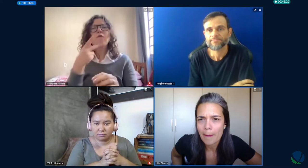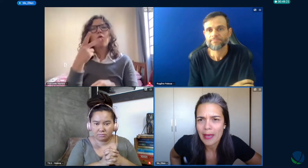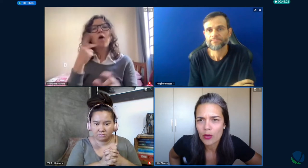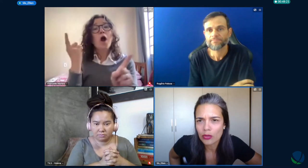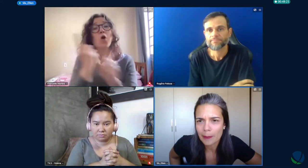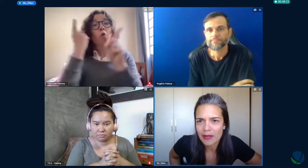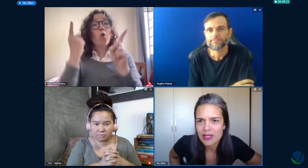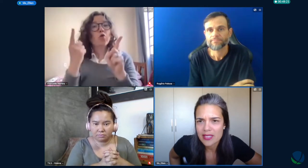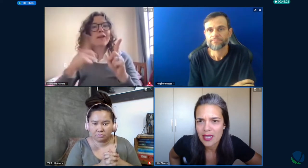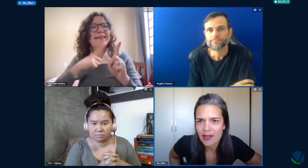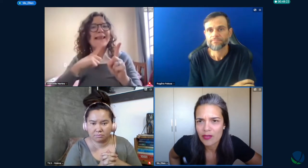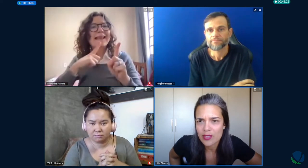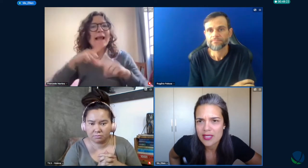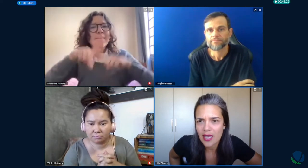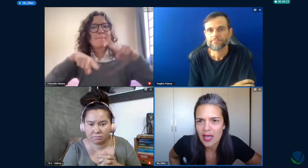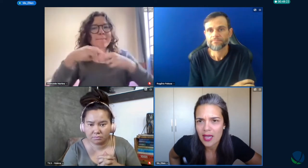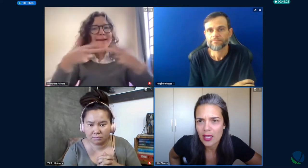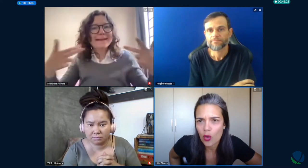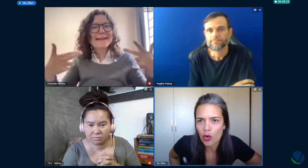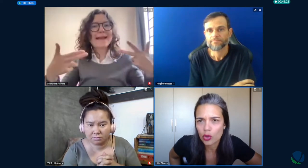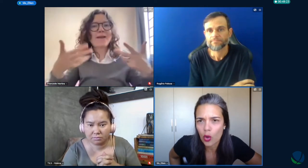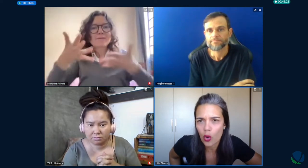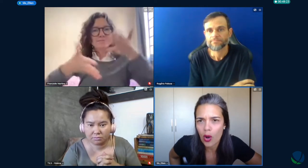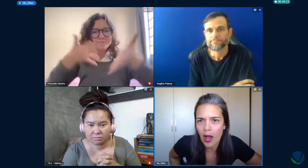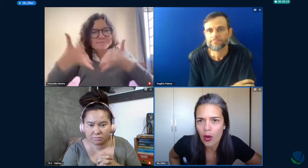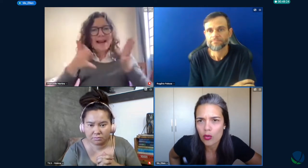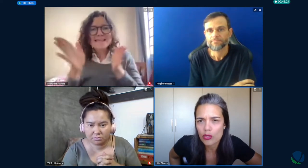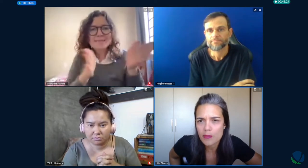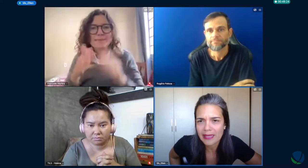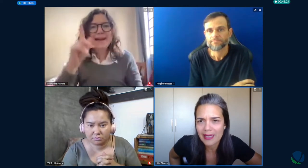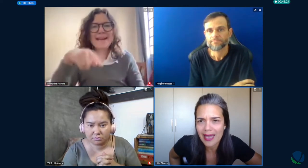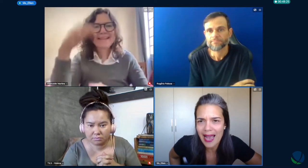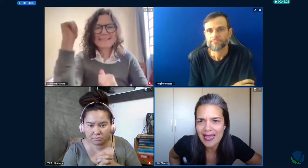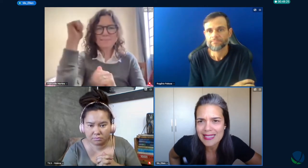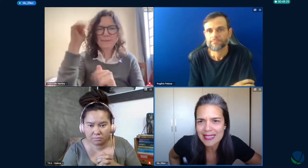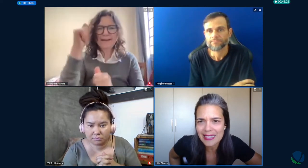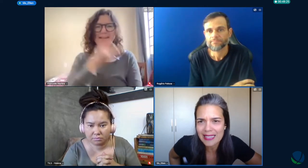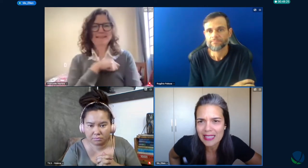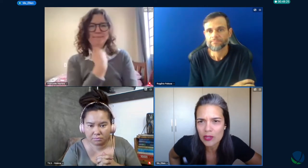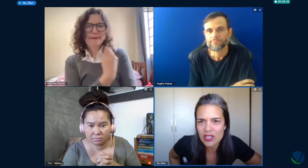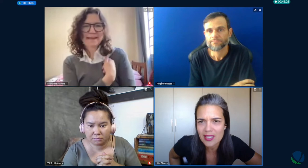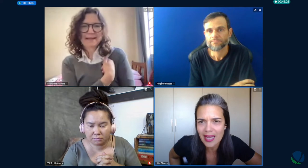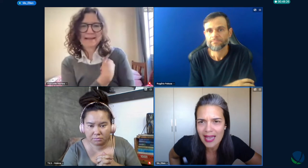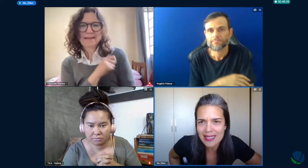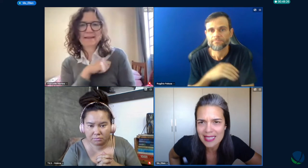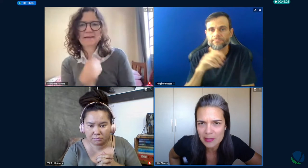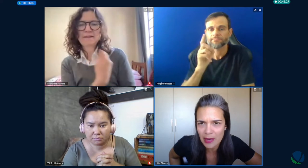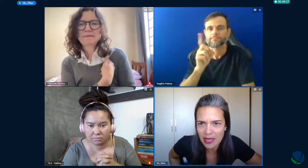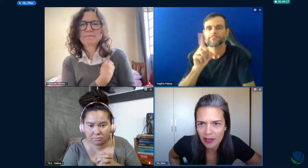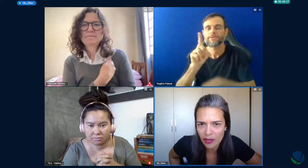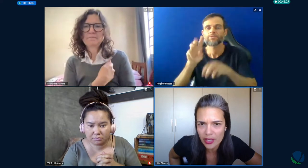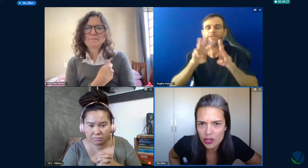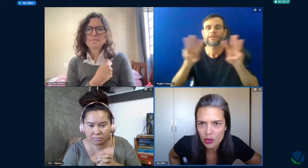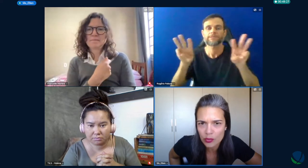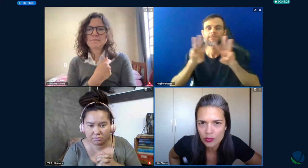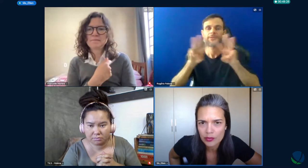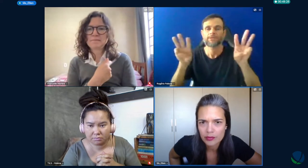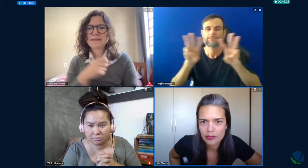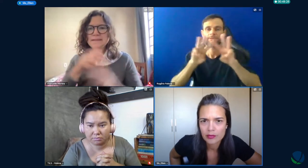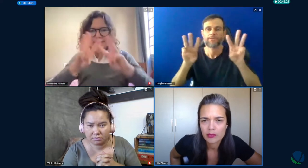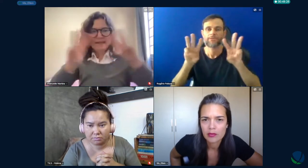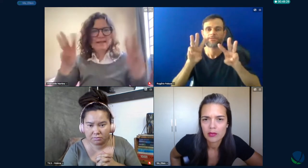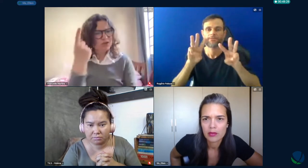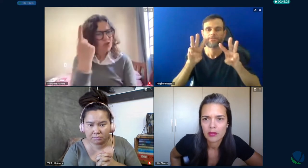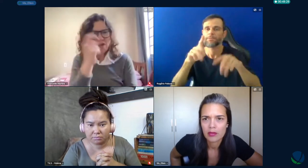Eu tenho uma pergunta para você. Você encontrou alguns materiais em língua de sinais na Espanha, foi isso?